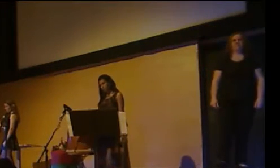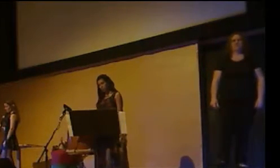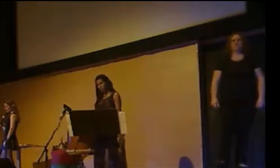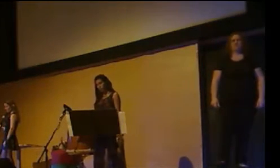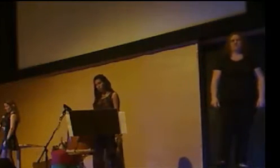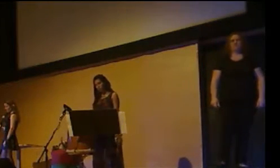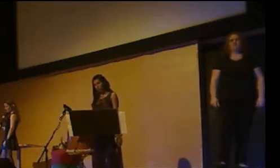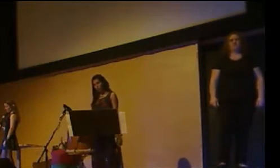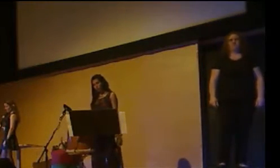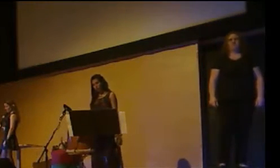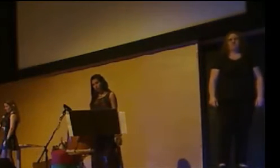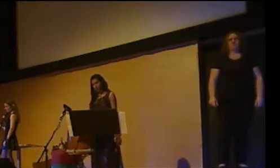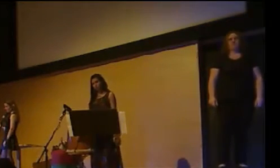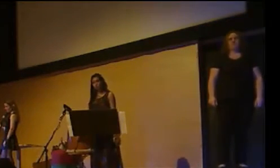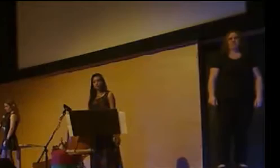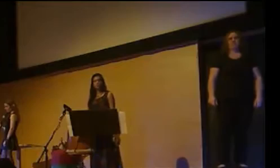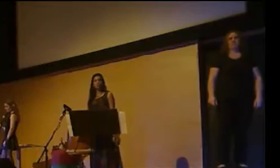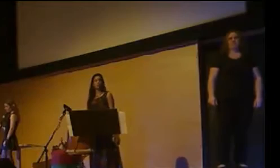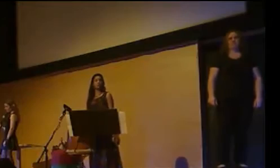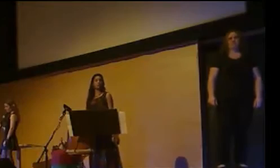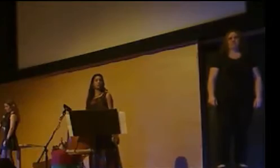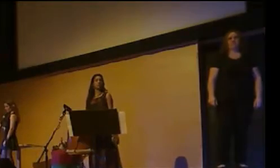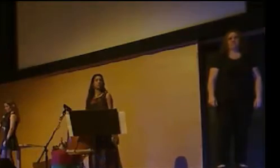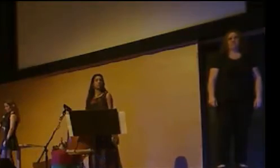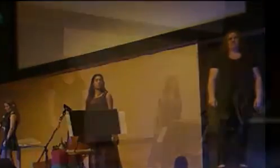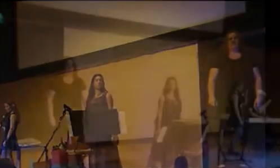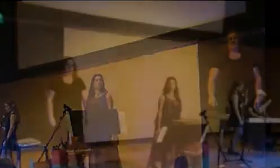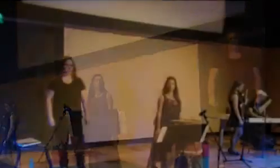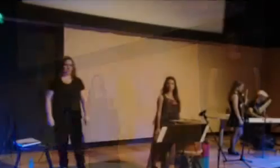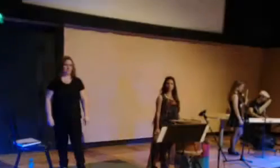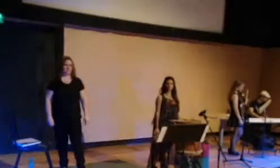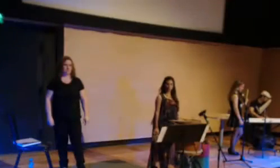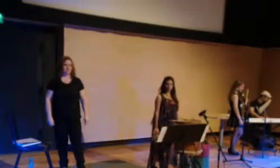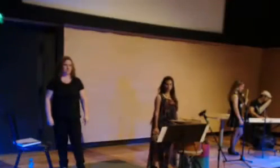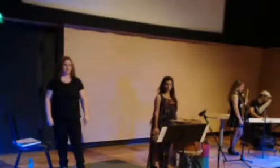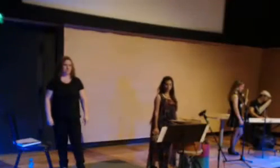Relató cómo el niño aprendió a vivir de lo que podía proveerse.